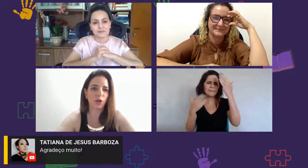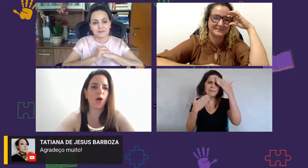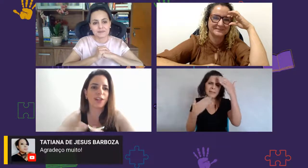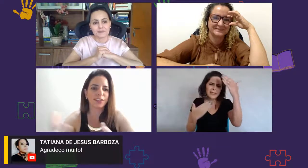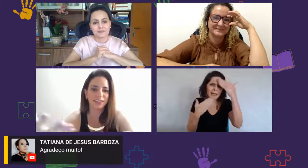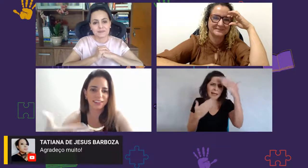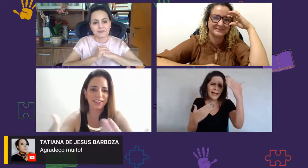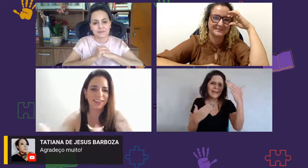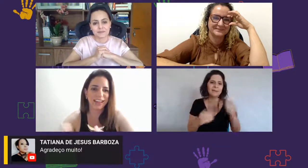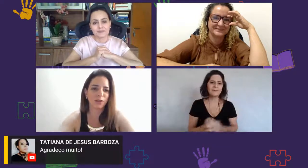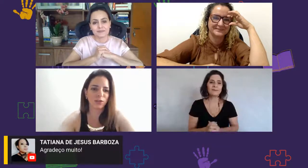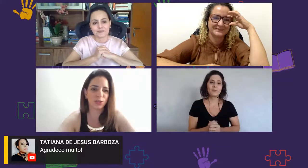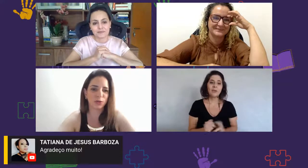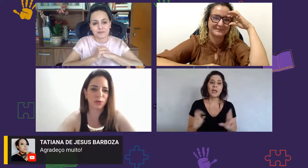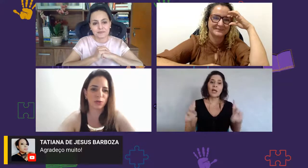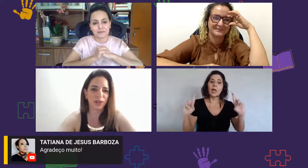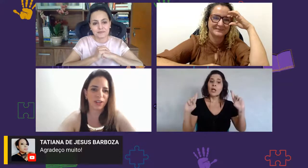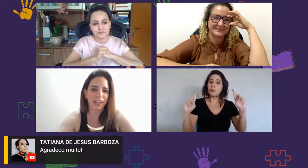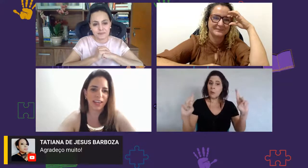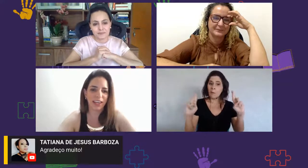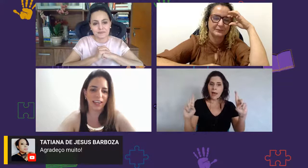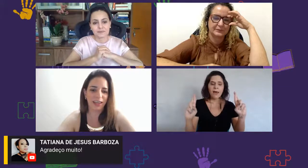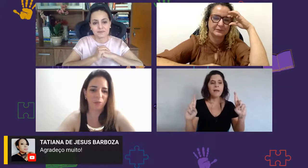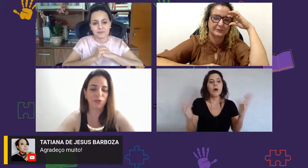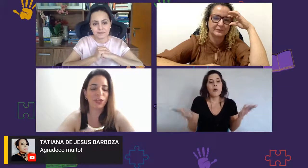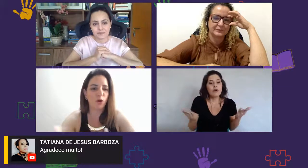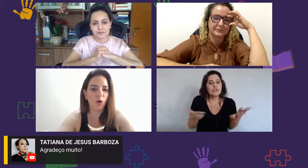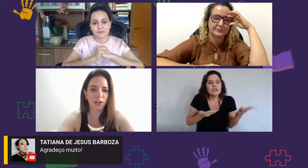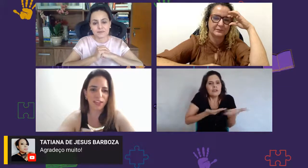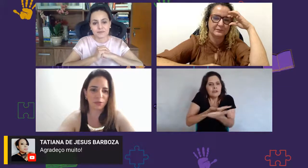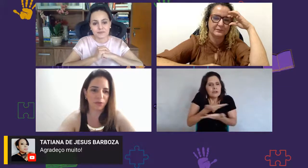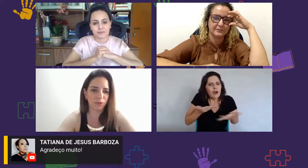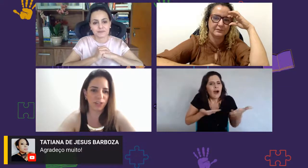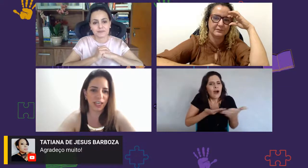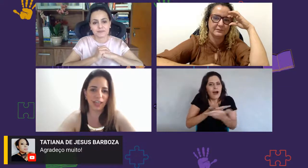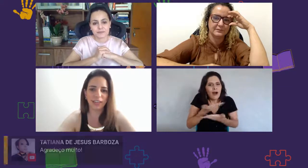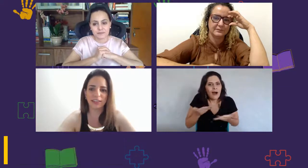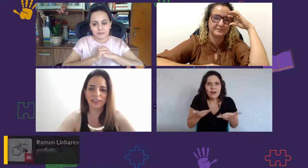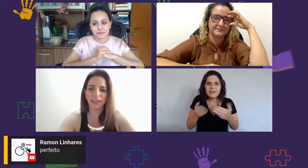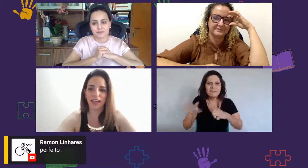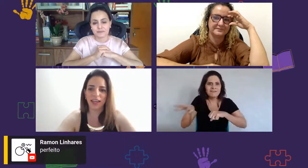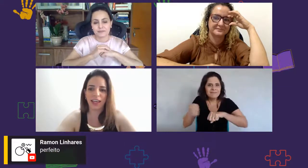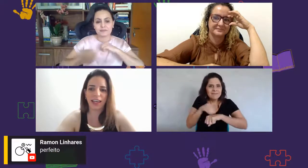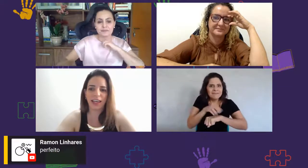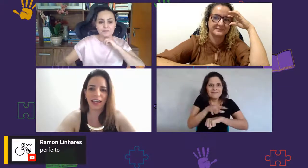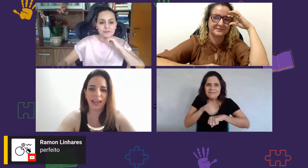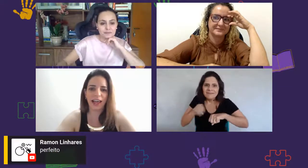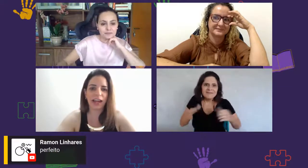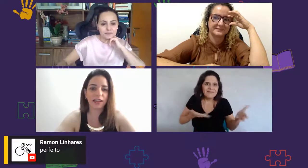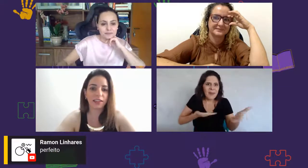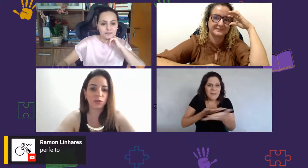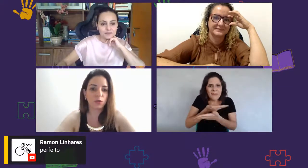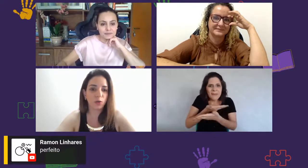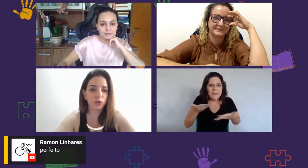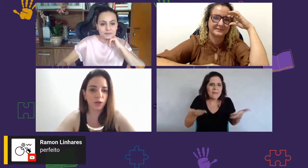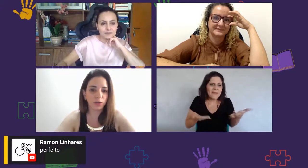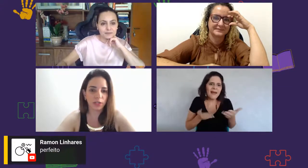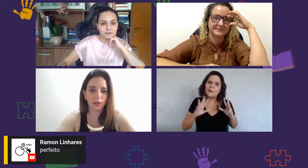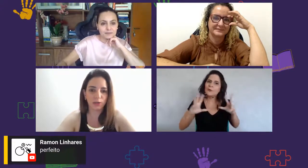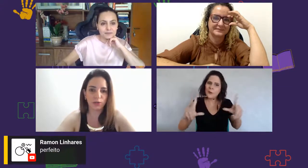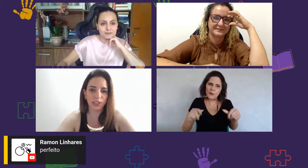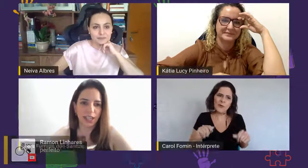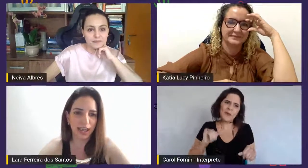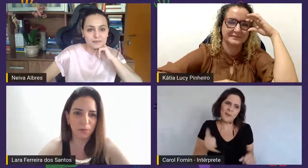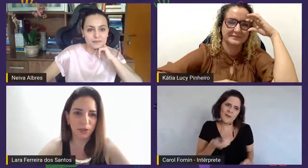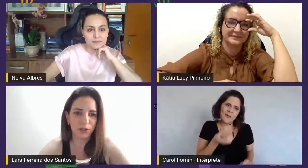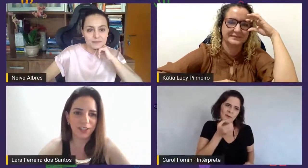as trocas tenham sido proveitosas para vocês. Agradeço muito a